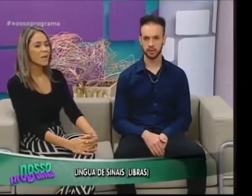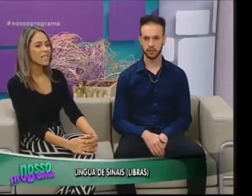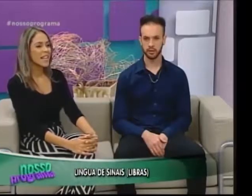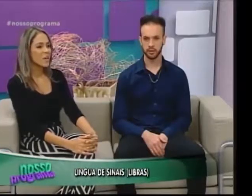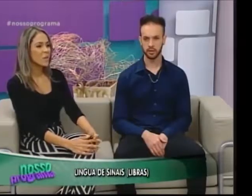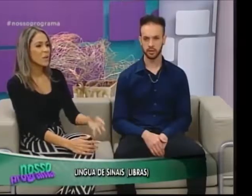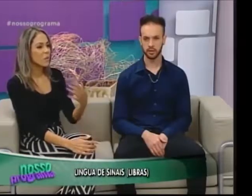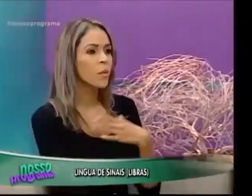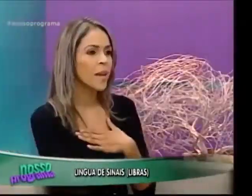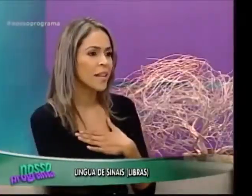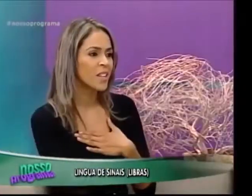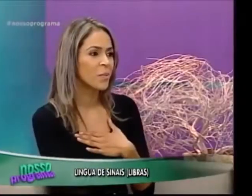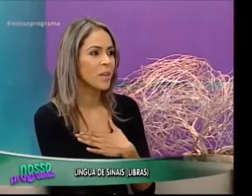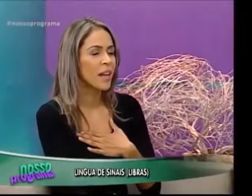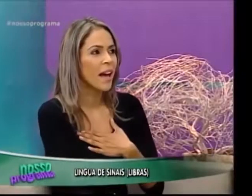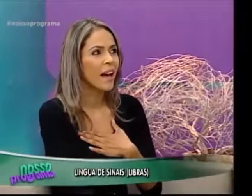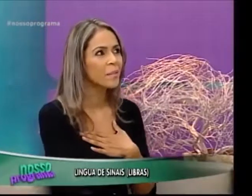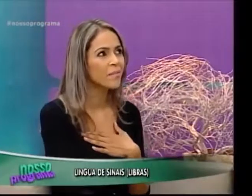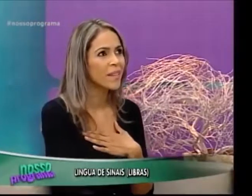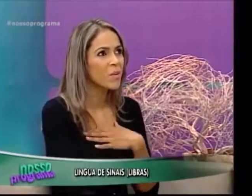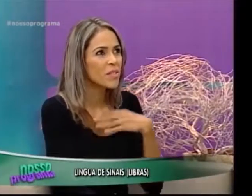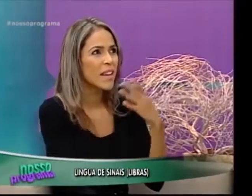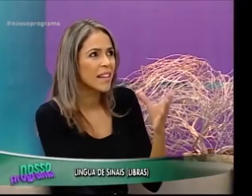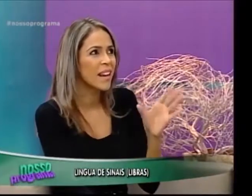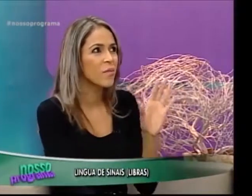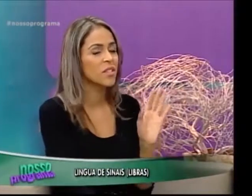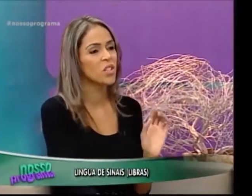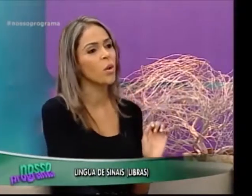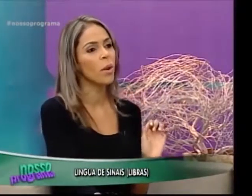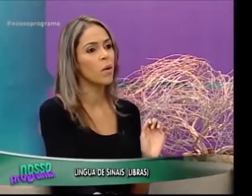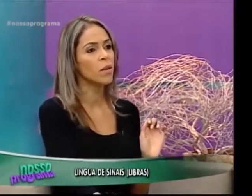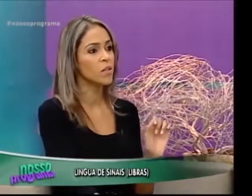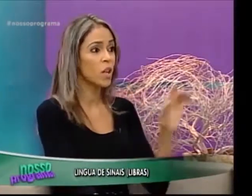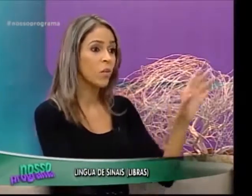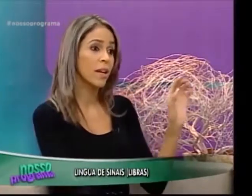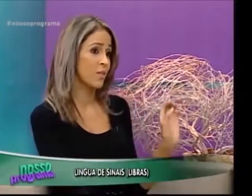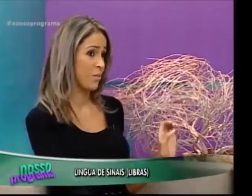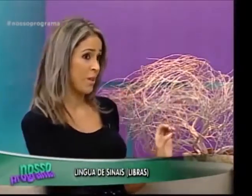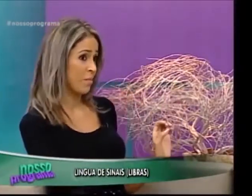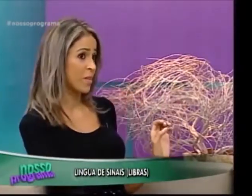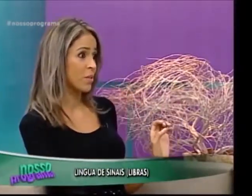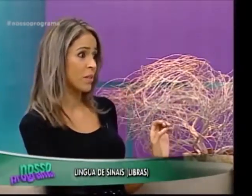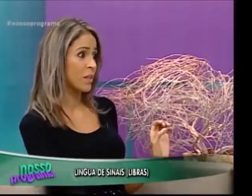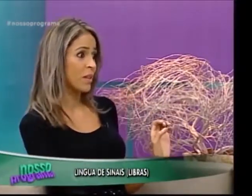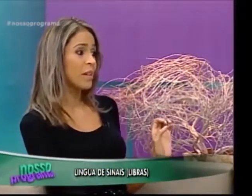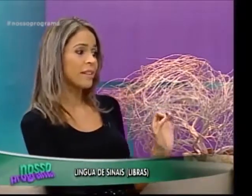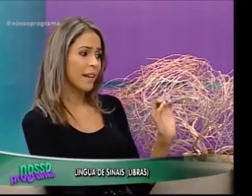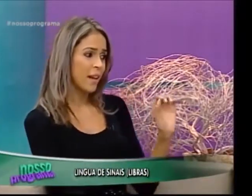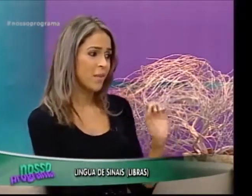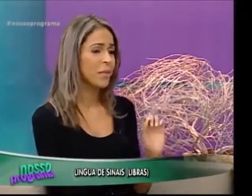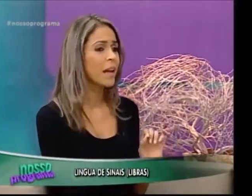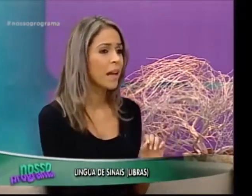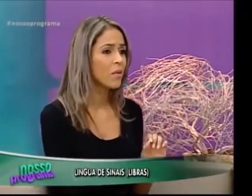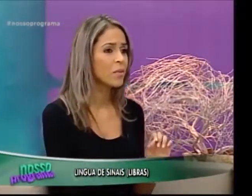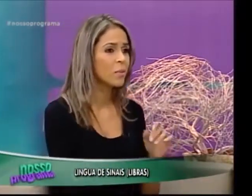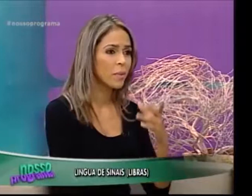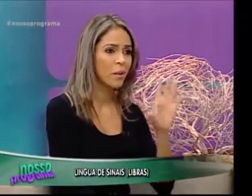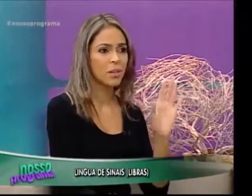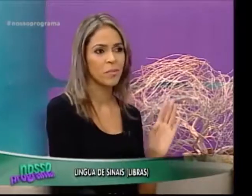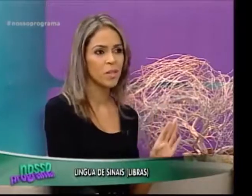coisa eu vou numa igreja porque, eu sei que lá eu vou sentir alguma coisa. Eu chego lá, se não tem um pastor, eu vou ficar lá ouvir uma outra